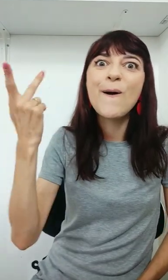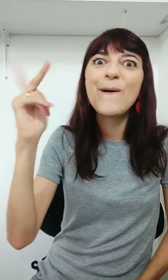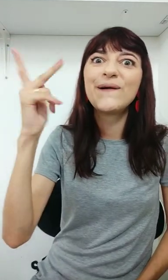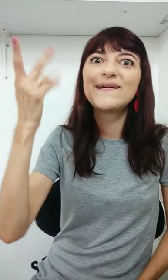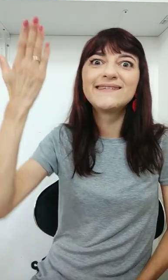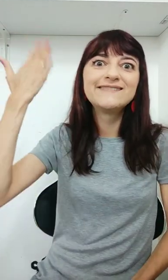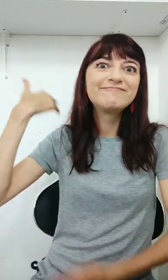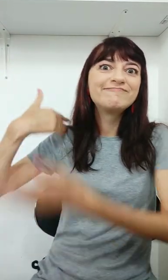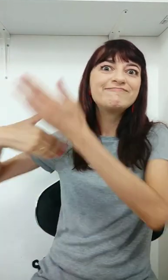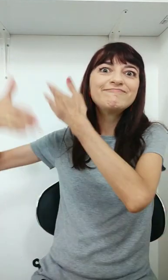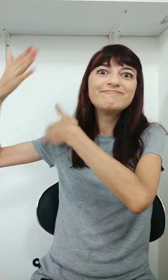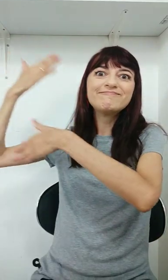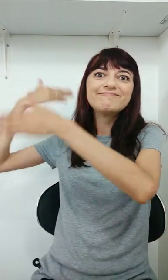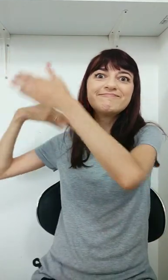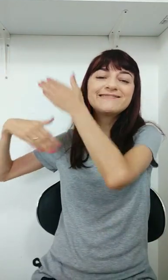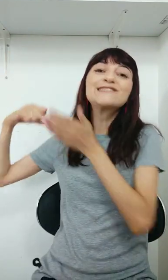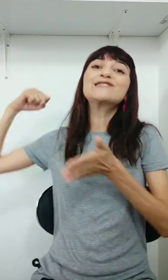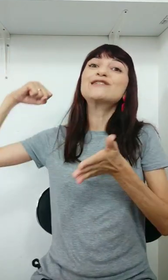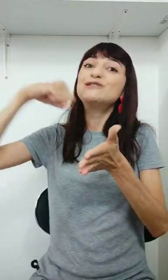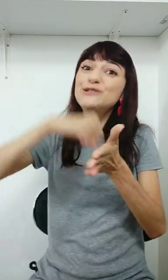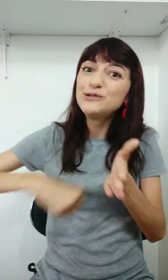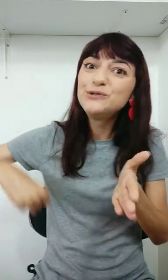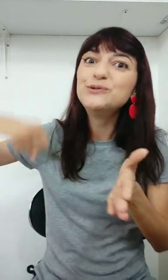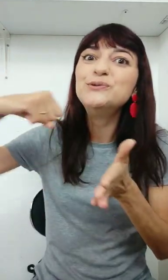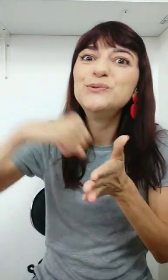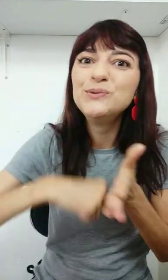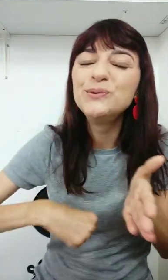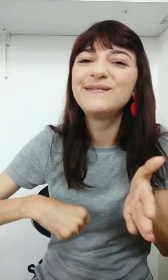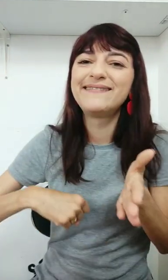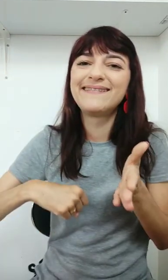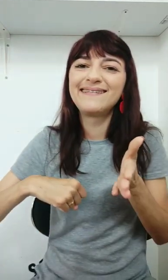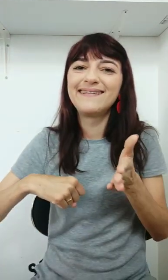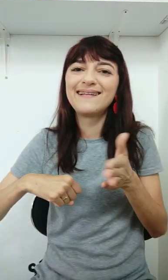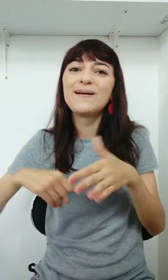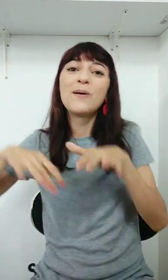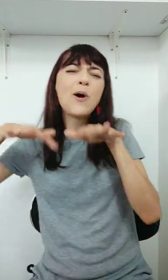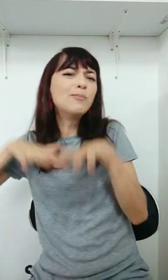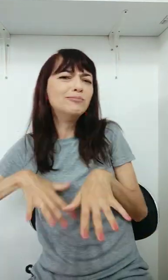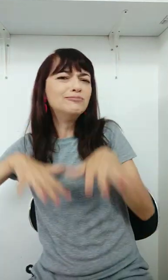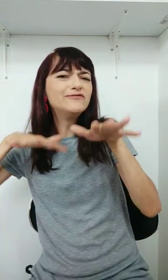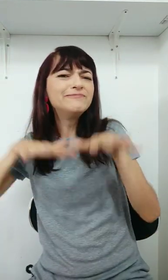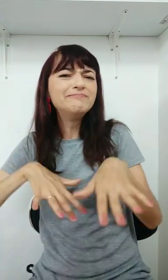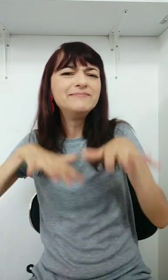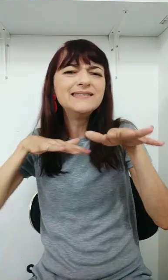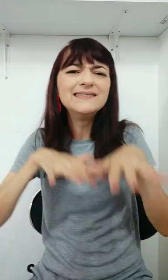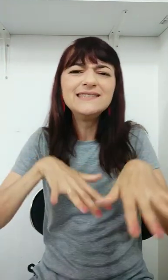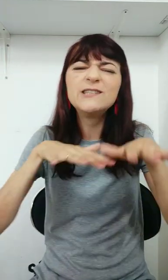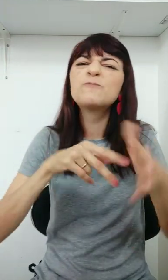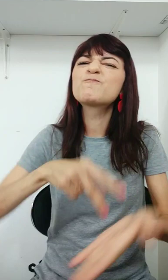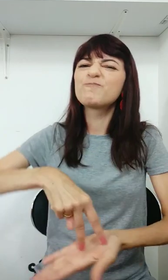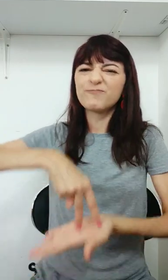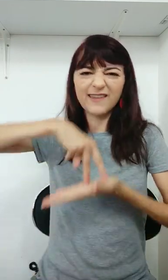eles também têm uma história de lutas, uma história de conquistas, uma história onde o